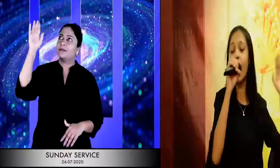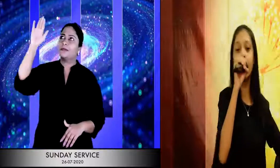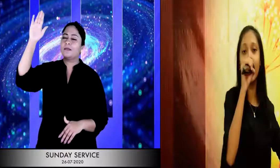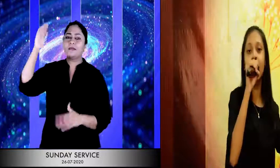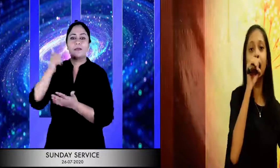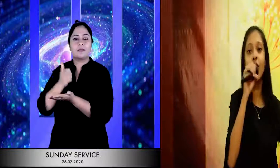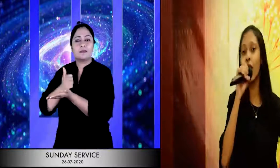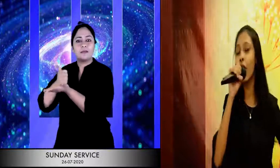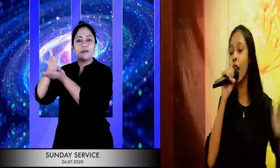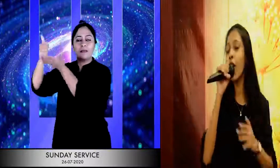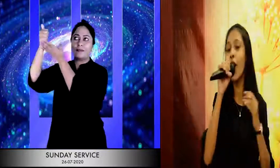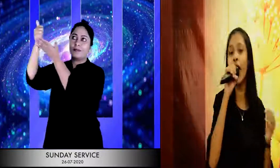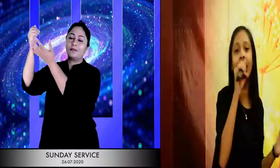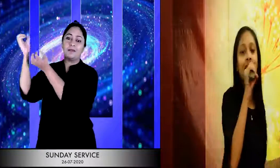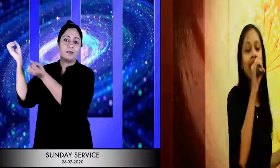সব কিছু করি